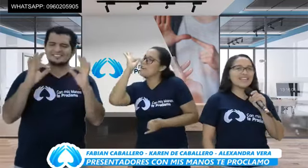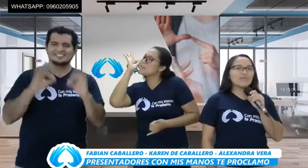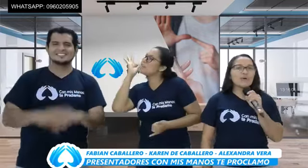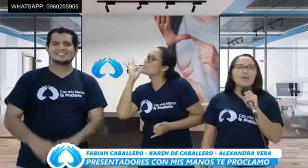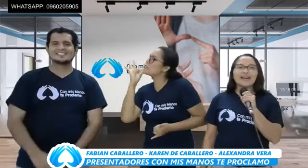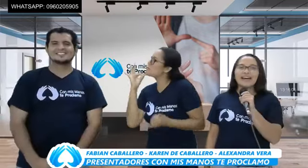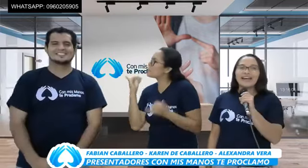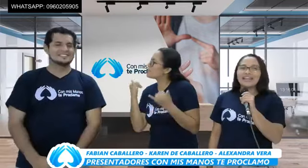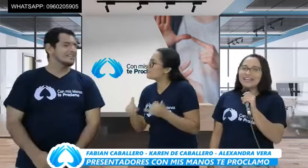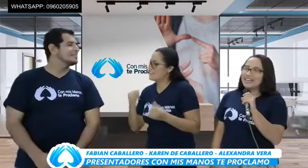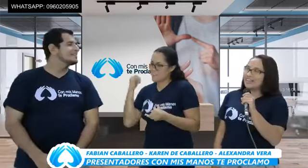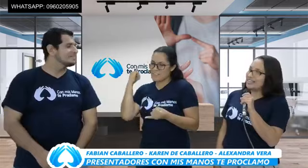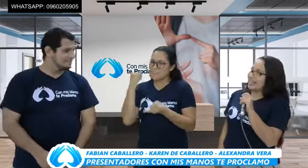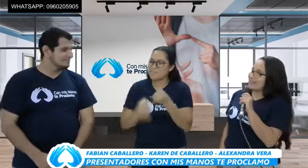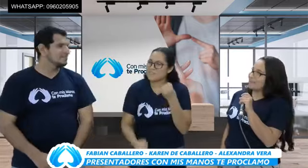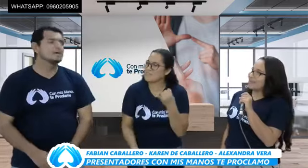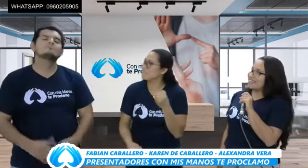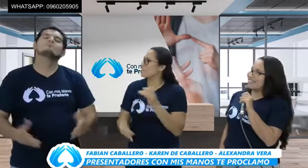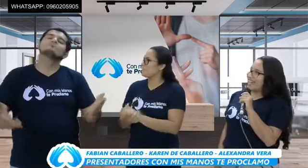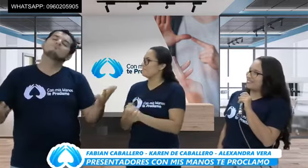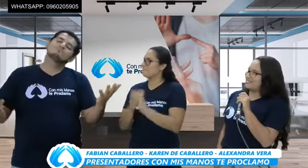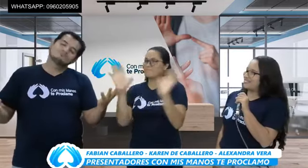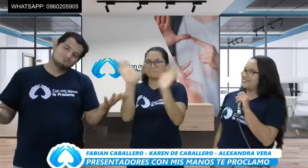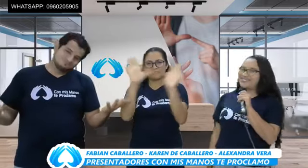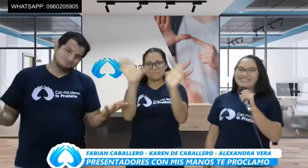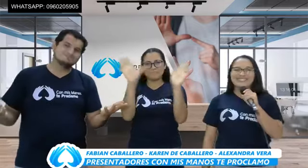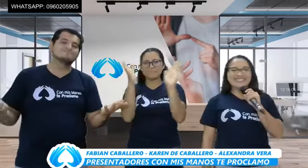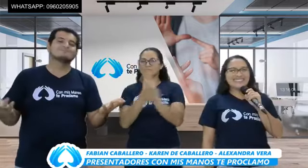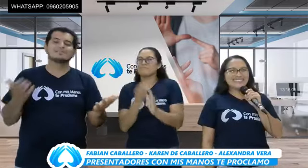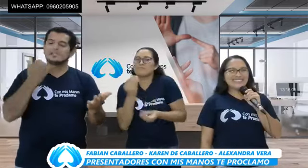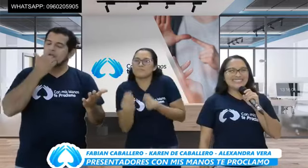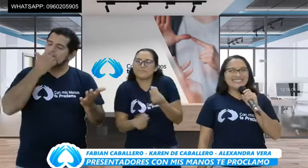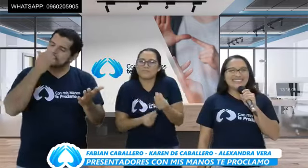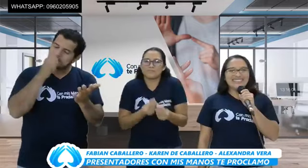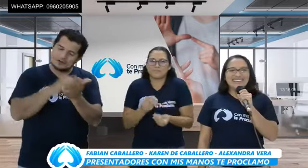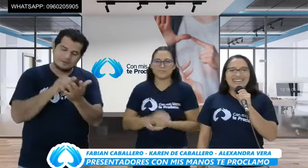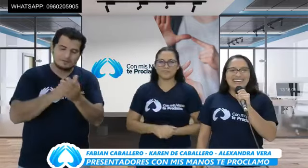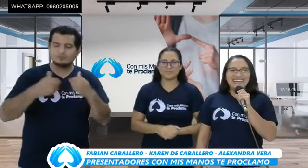¿qué tenemos para la despedida?